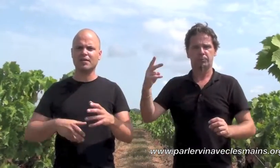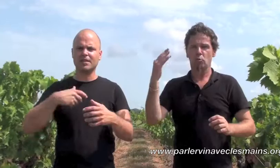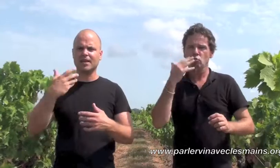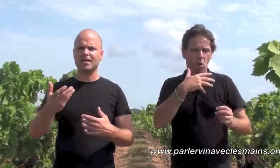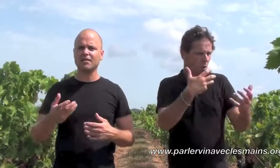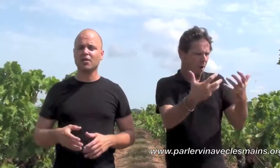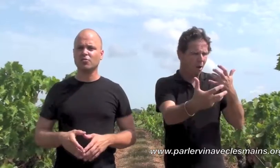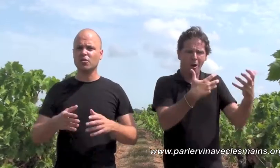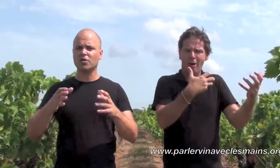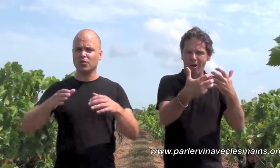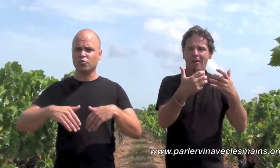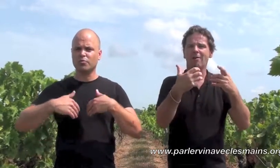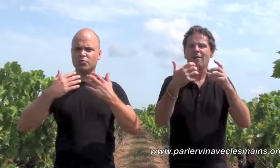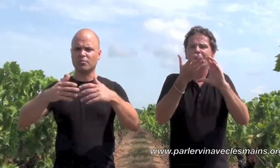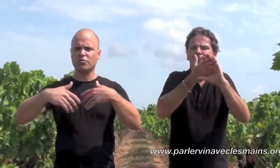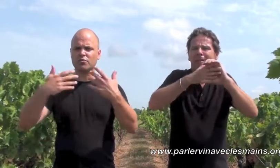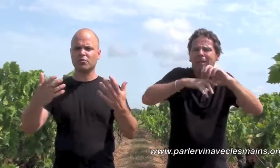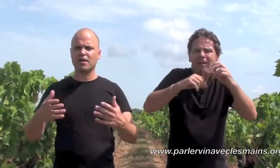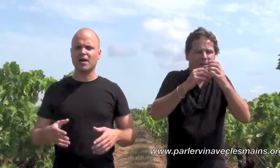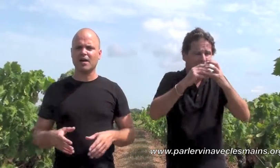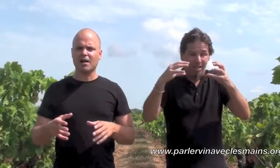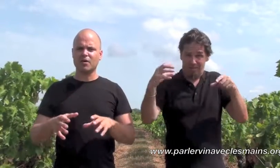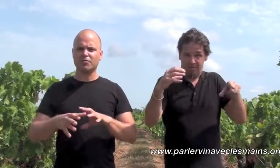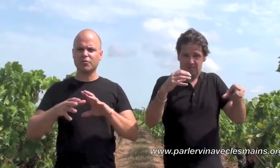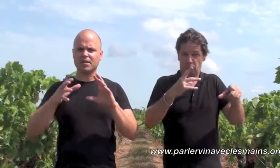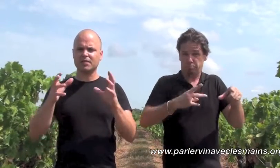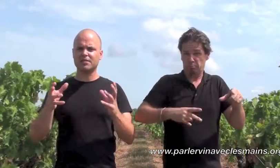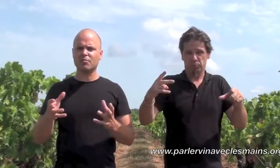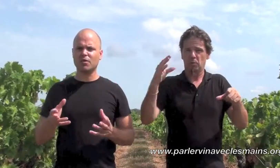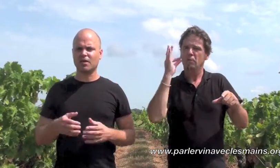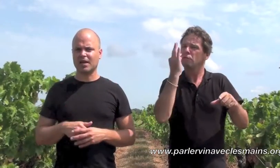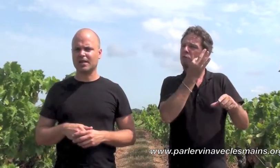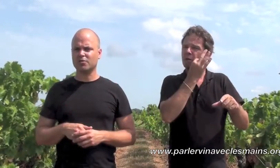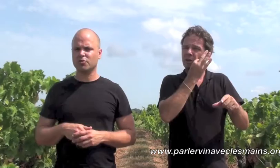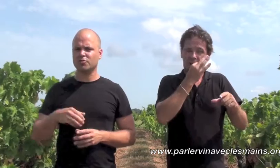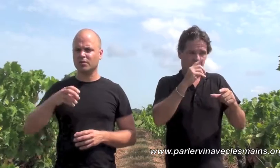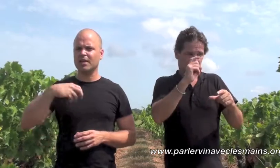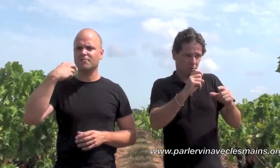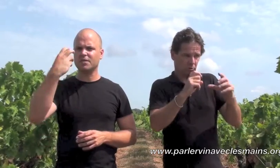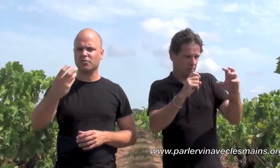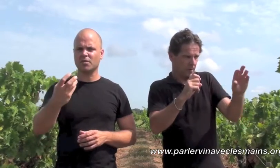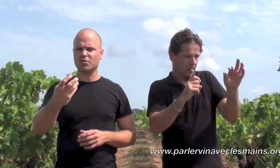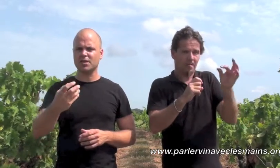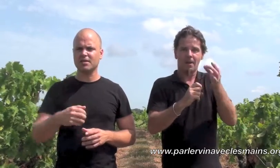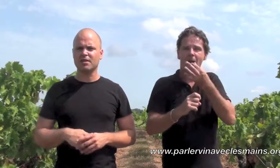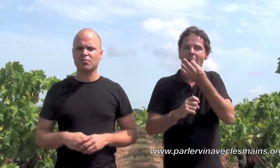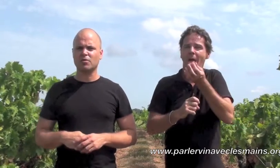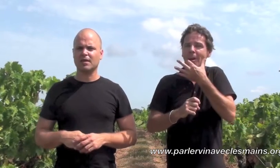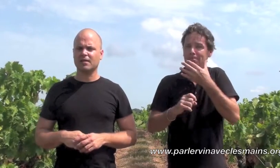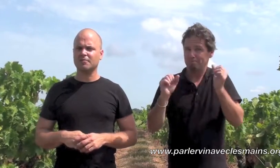des tanins. Donc de plus en plus on va avoir un fruit qui ressemble à quelque chose qu'on ait envie de manger ou qu'on ait envie